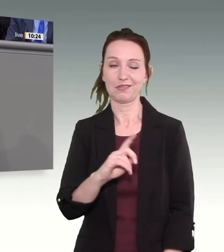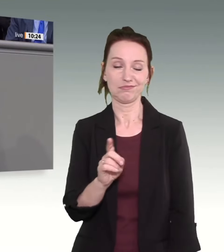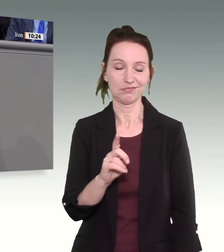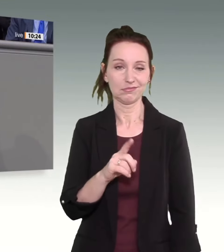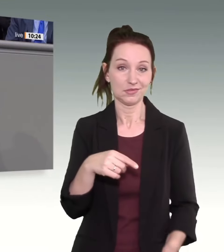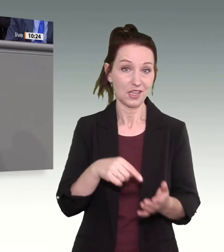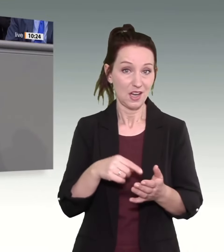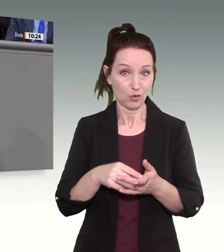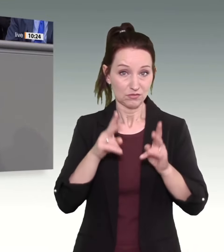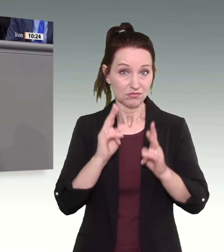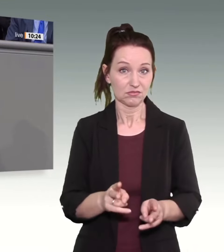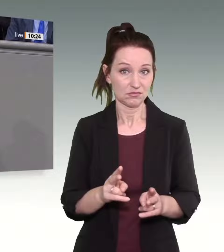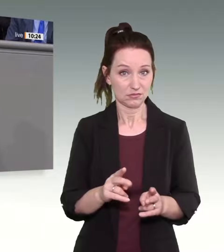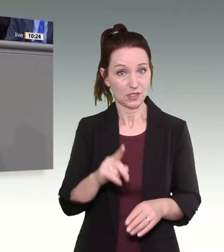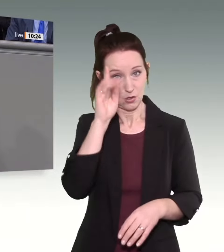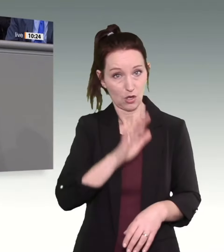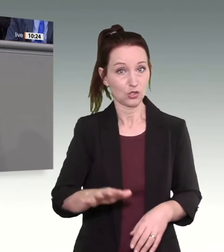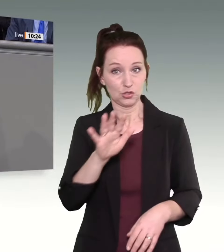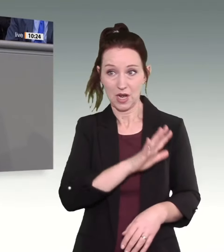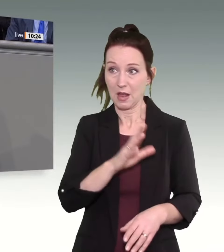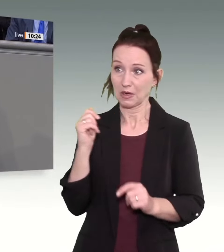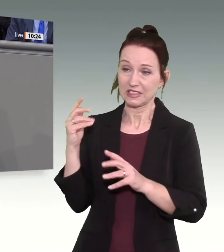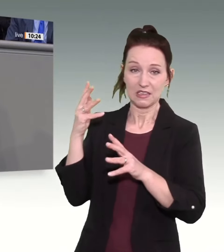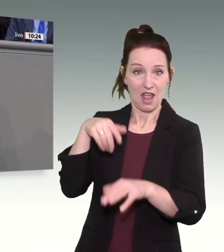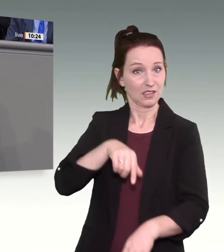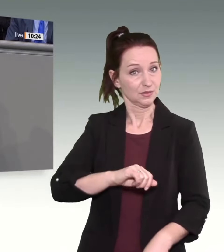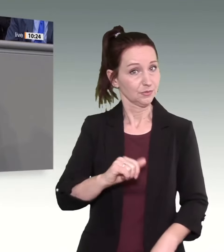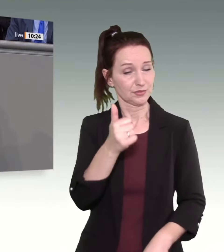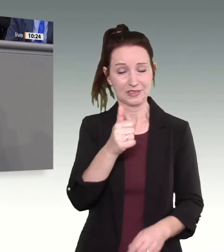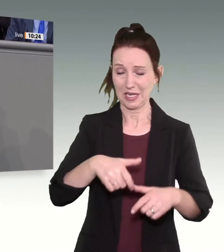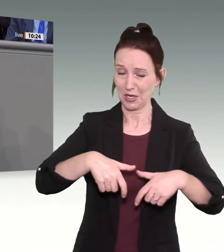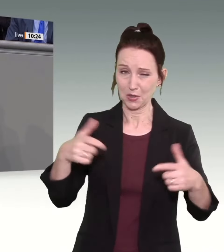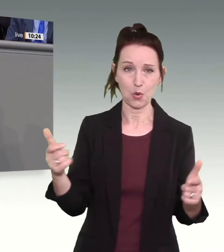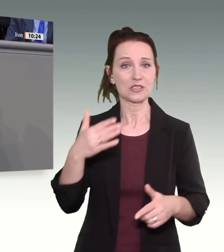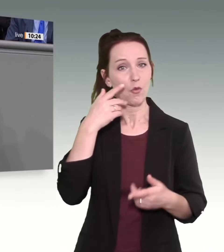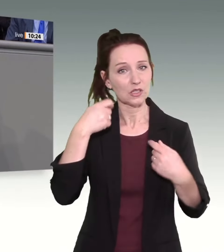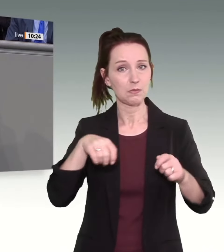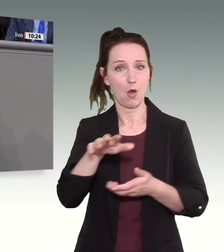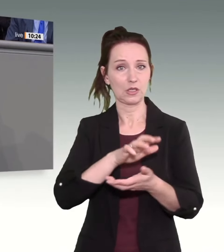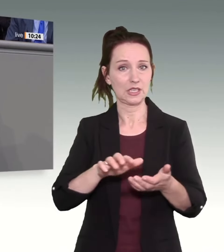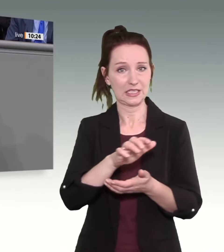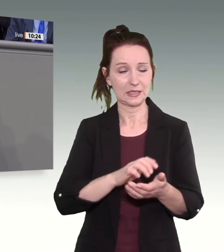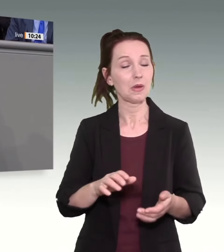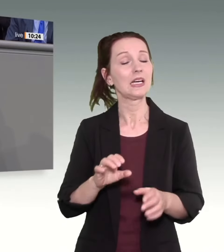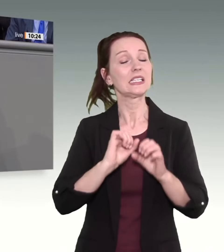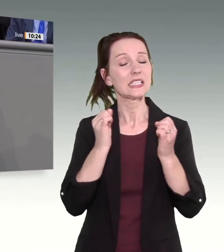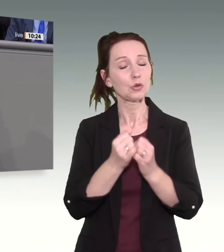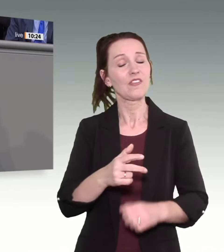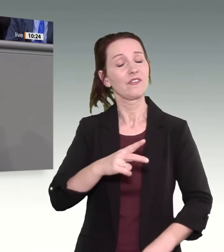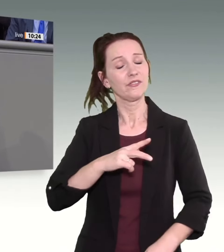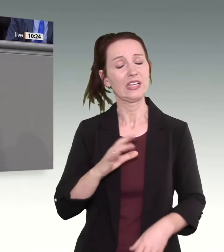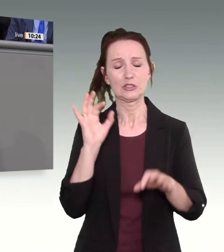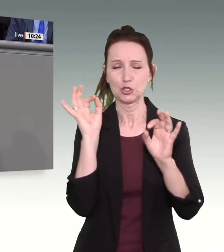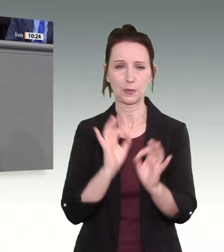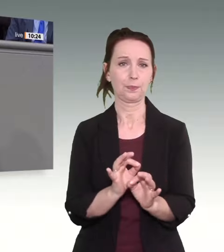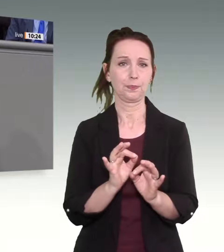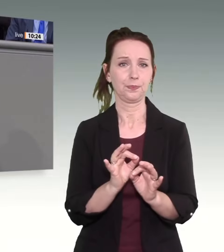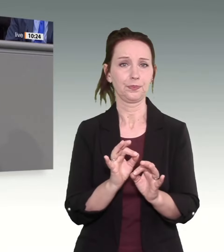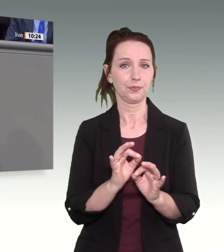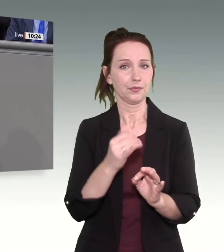wirklich dramatisch. Wir haben jetzt gerade am Montag Zahlen von D-Status bekommen. Die Baugenehmigungen brechen auf breiter Front ein. Im Januar